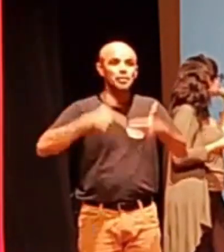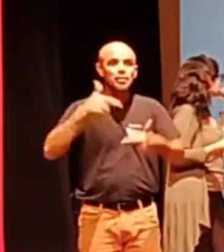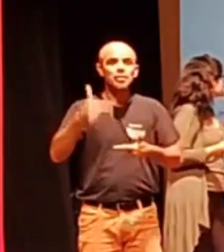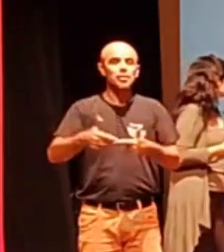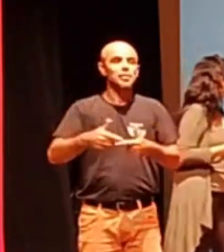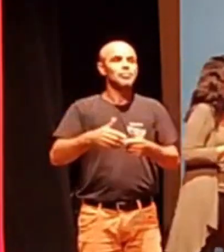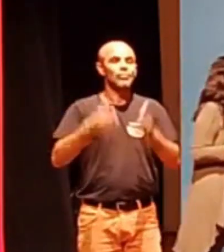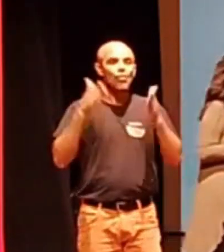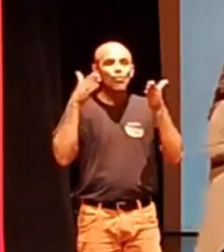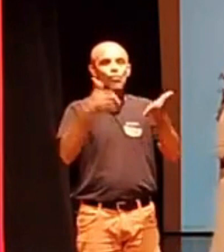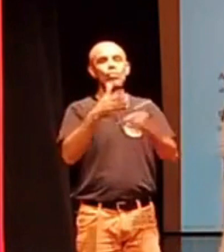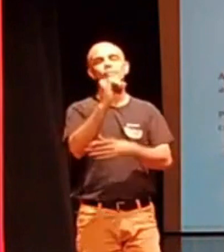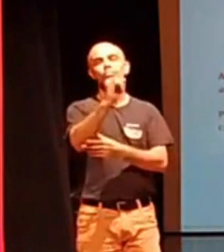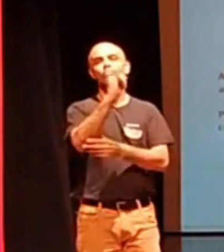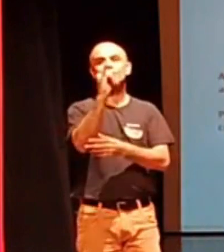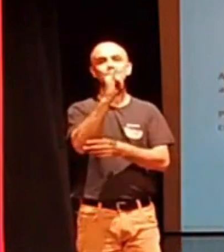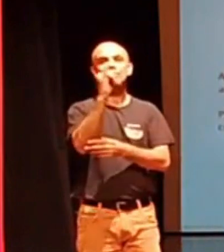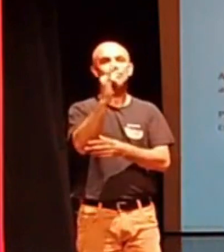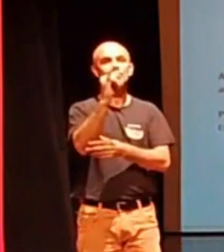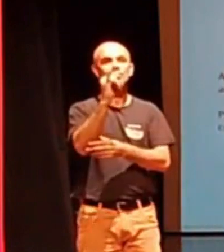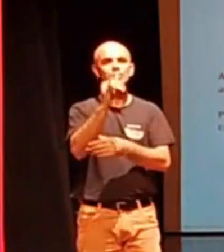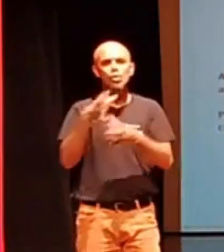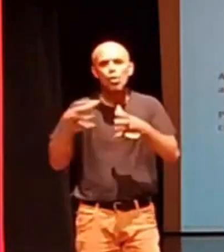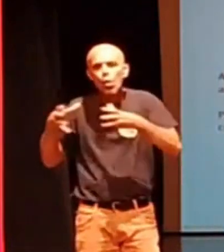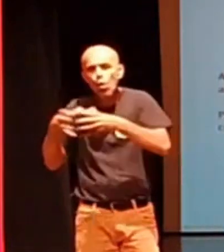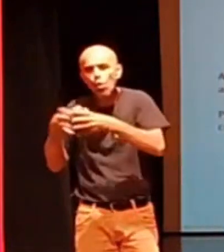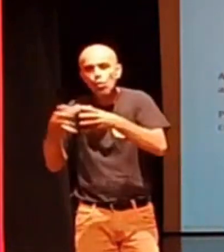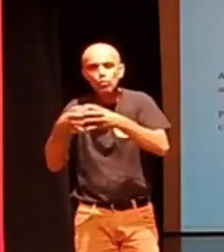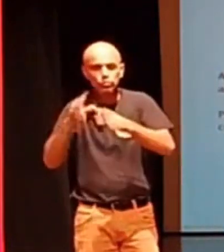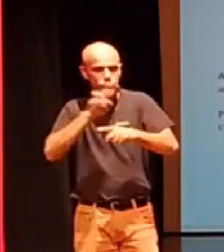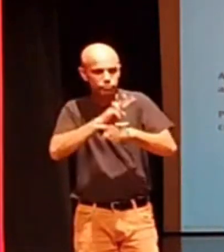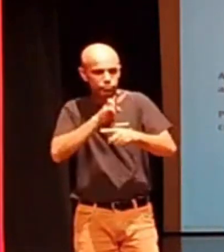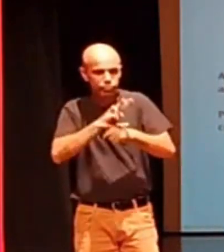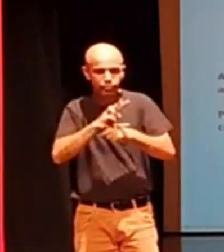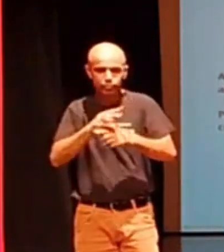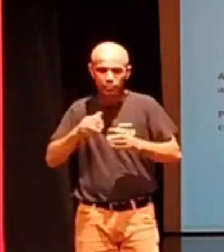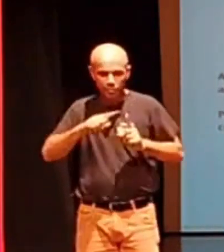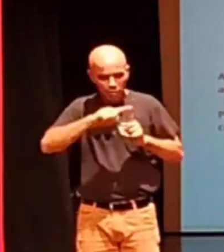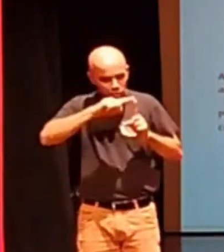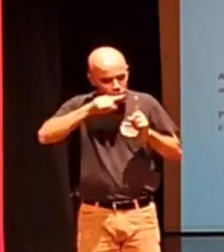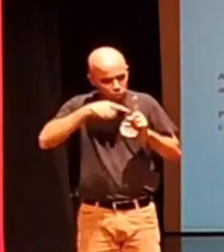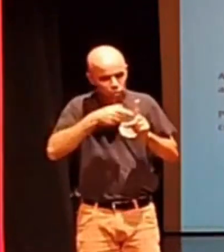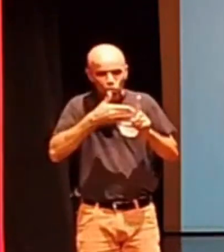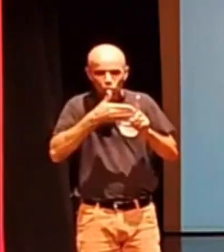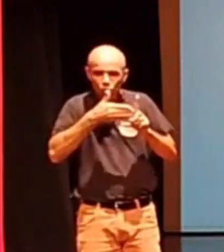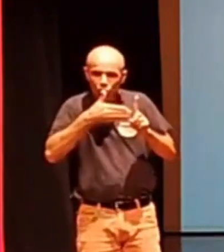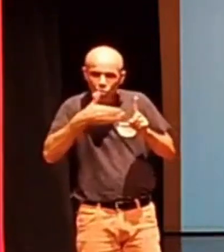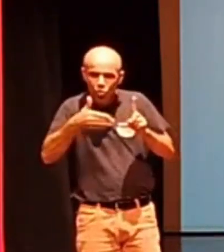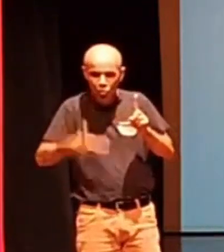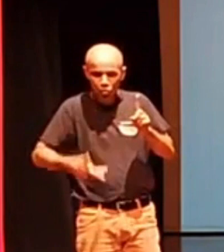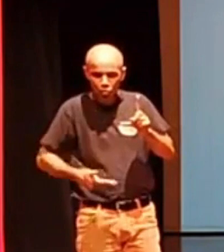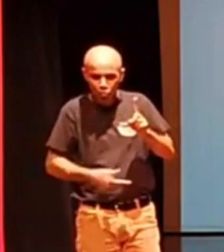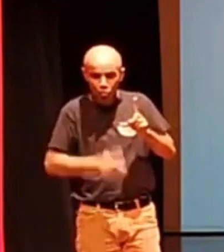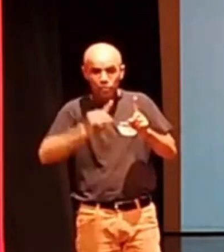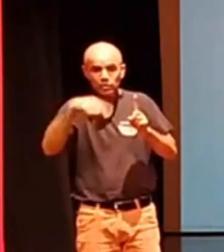a importância aí da abordagem multidisciplinar desde a gestação, né, do parto e no